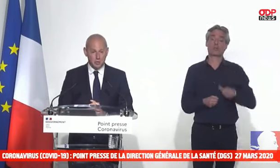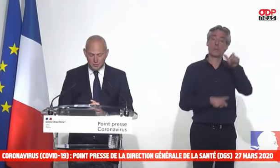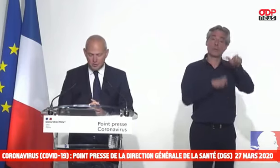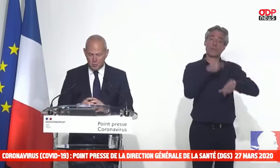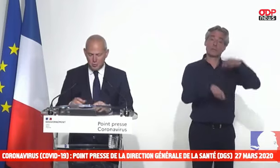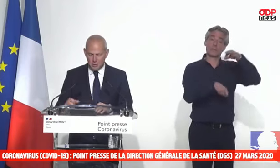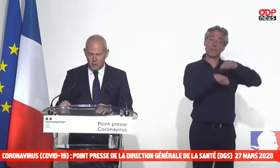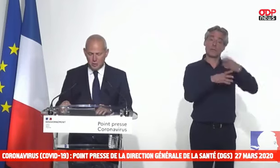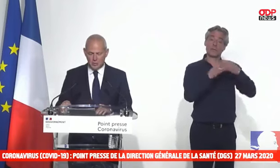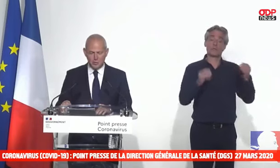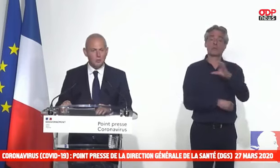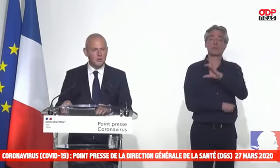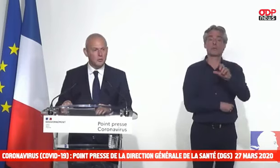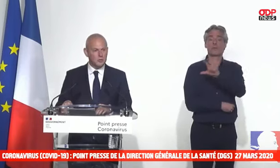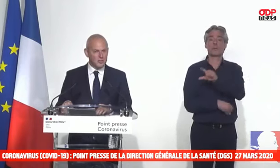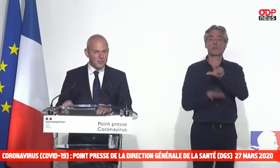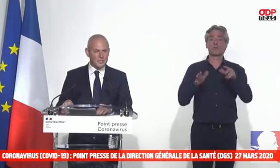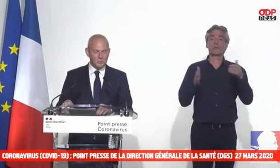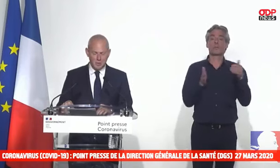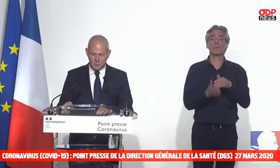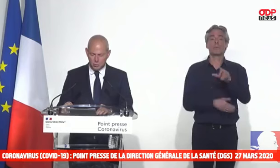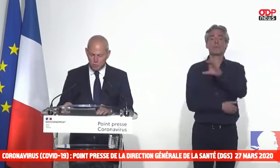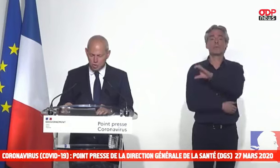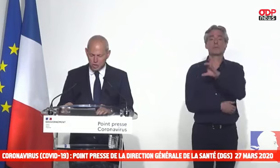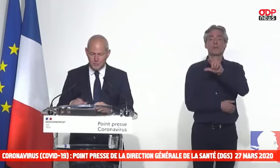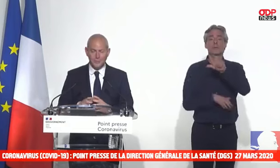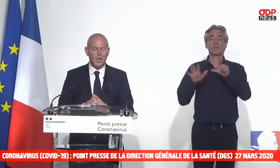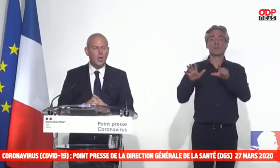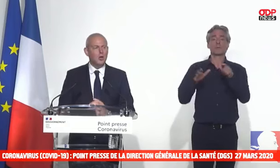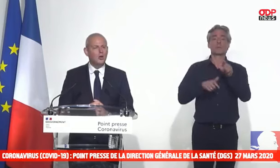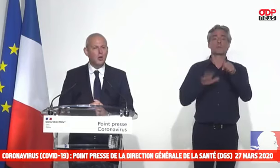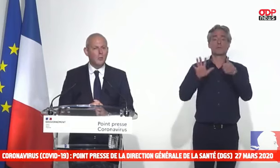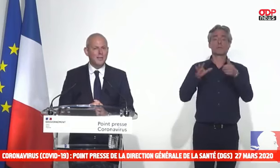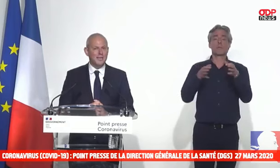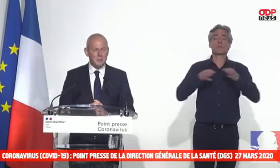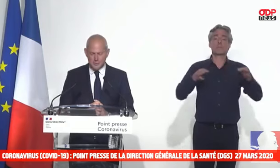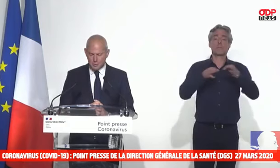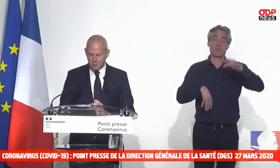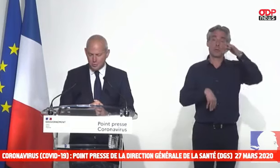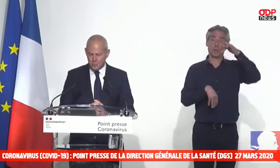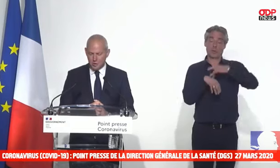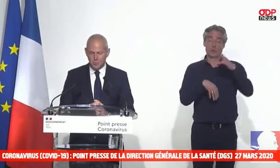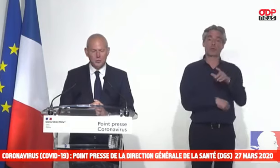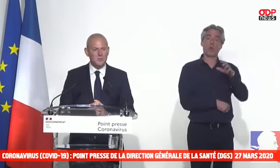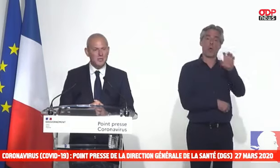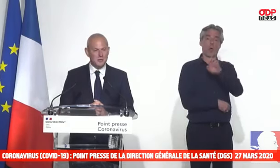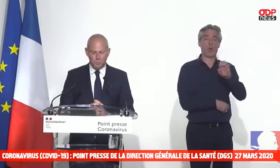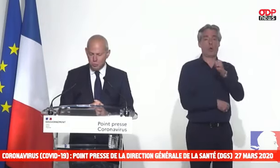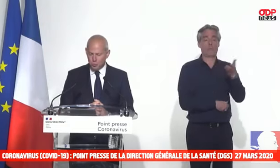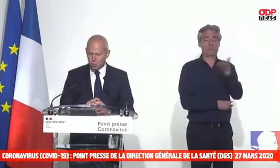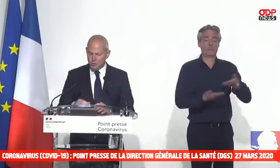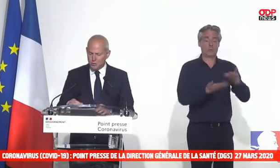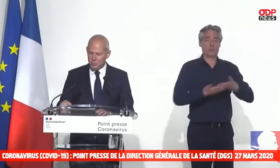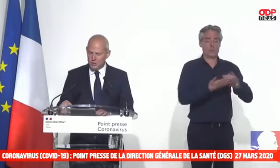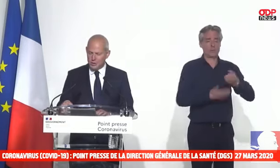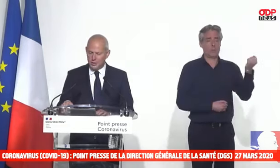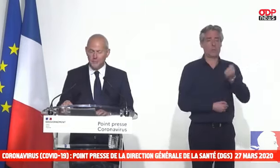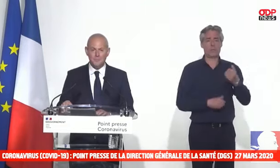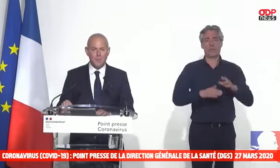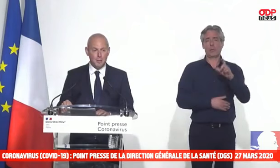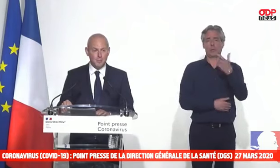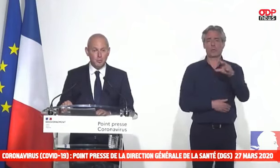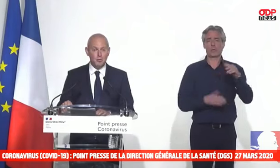est de 128 000, 176 pays sont touchés. L'Europe est l'épicentre de cette pandémie avec plus de 300 000